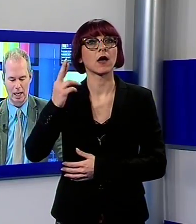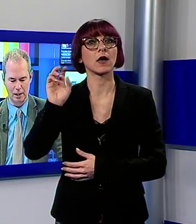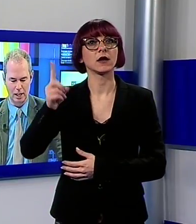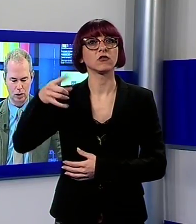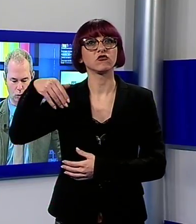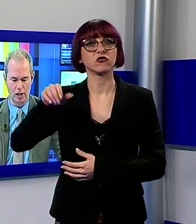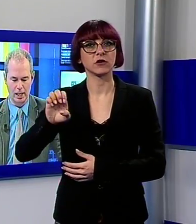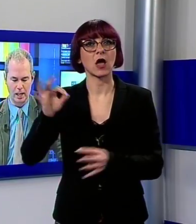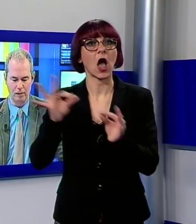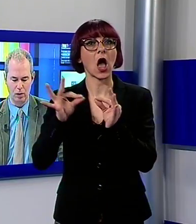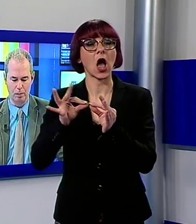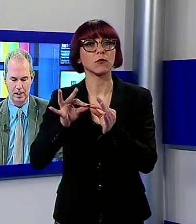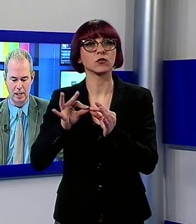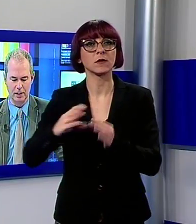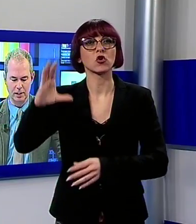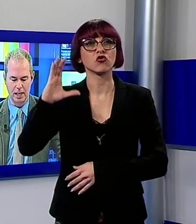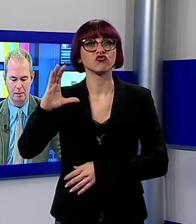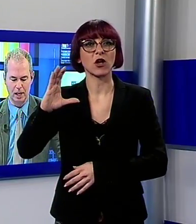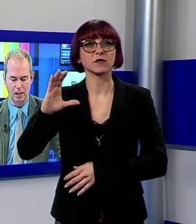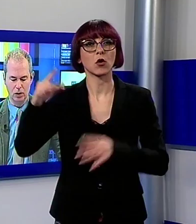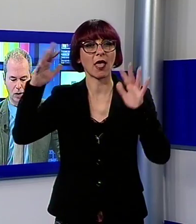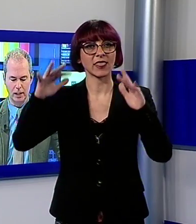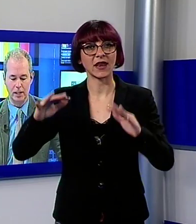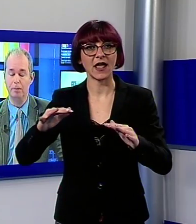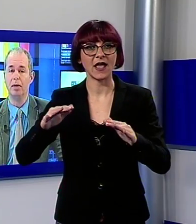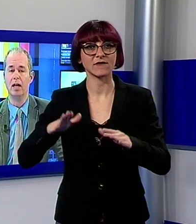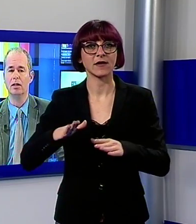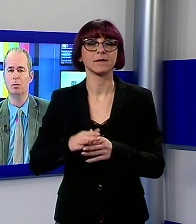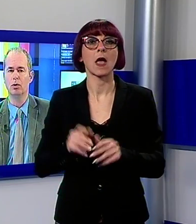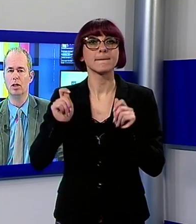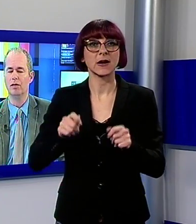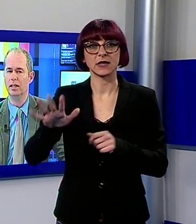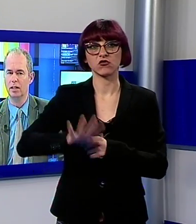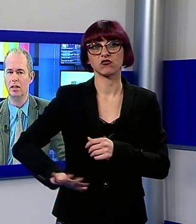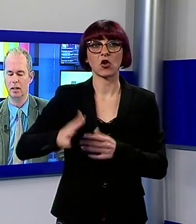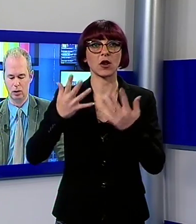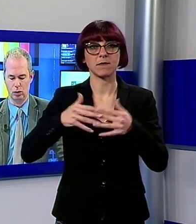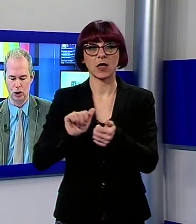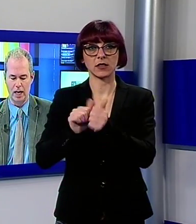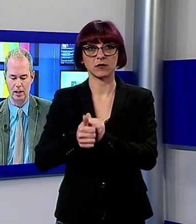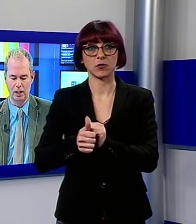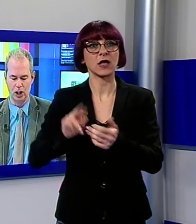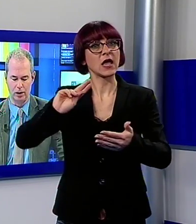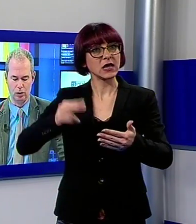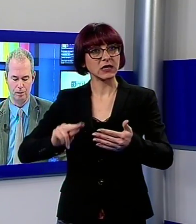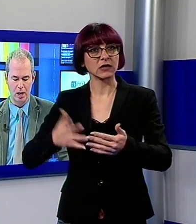ciaspolata sulla neve con partenza dalla zona degli impianti sportivi. Gli iscritti sono già 300.